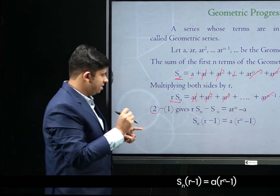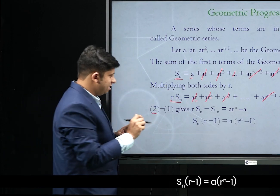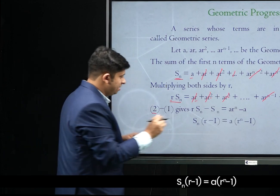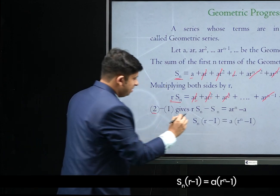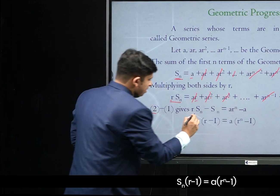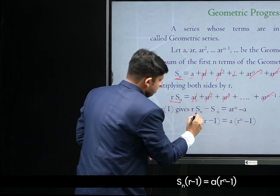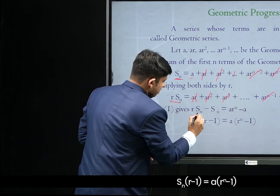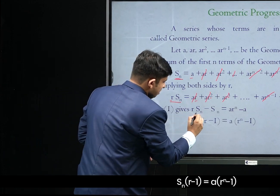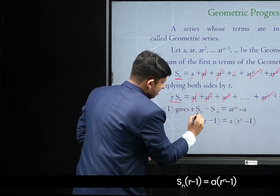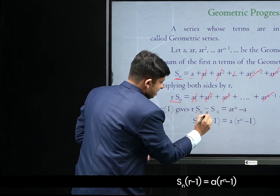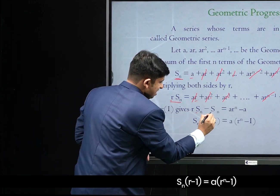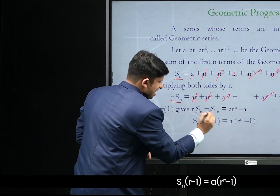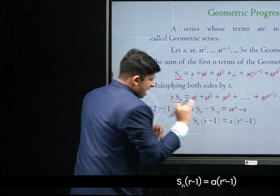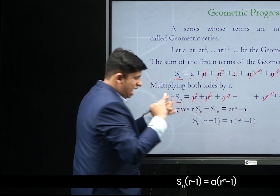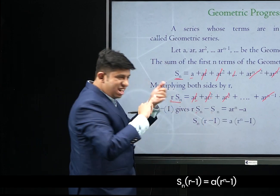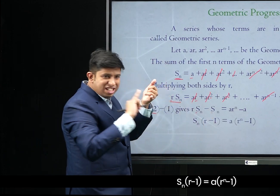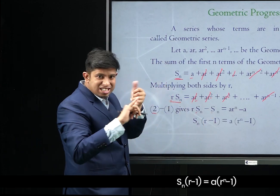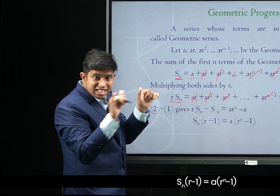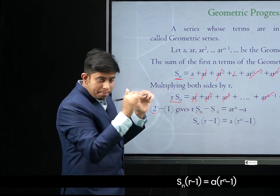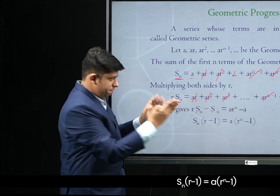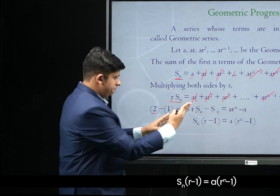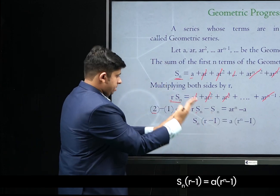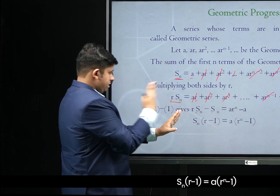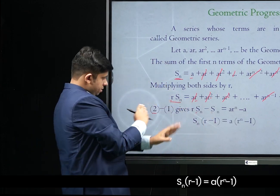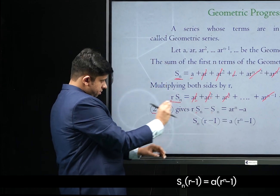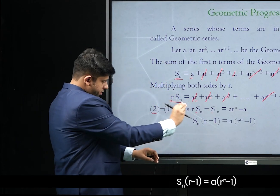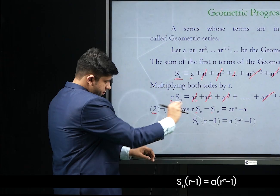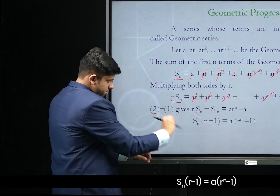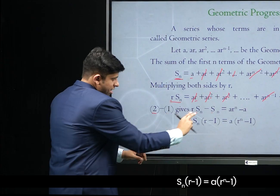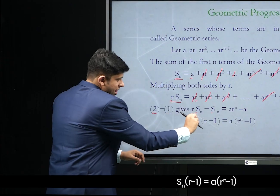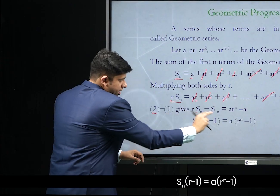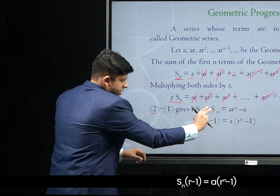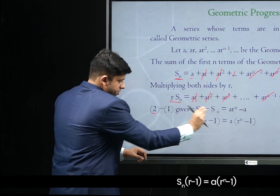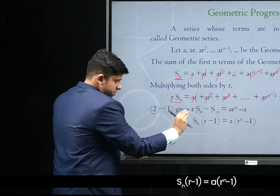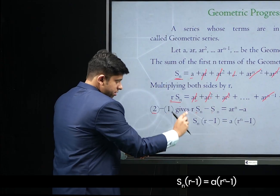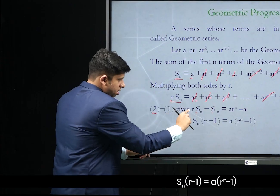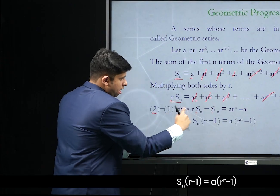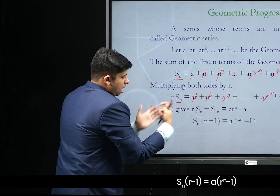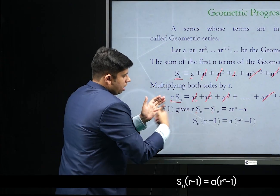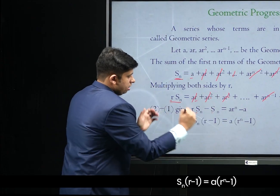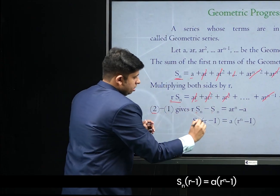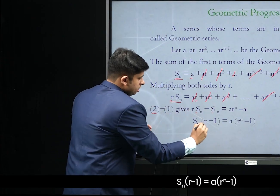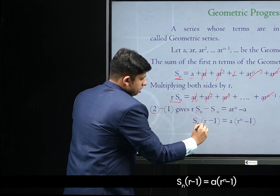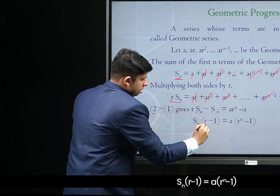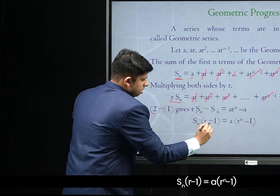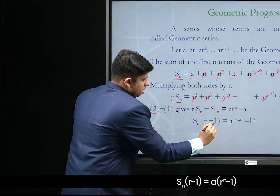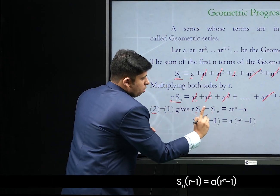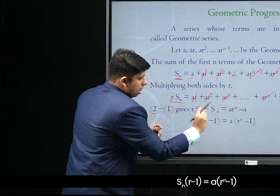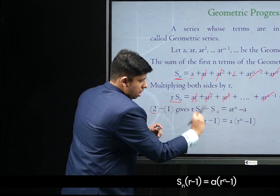Sn அடைப்புக்குறிக்குள் r கழித்தல் 1 ஈடு a அடைப்புக்குறிக்குள் r மேலிலக்கு n